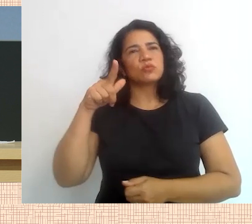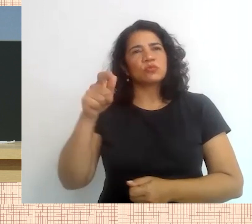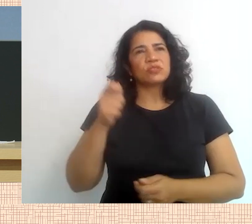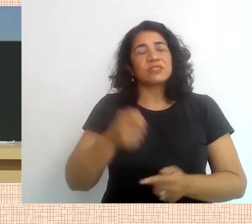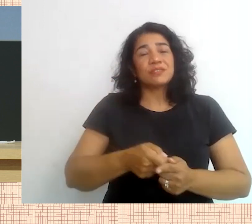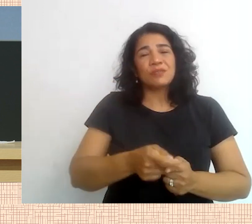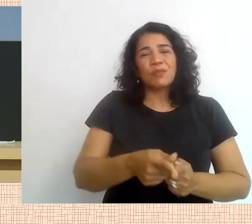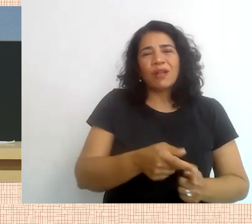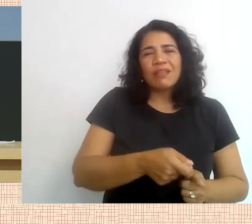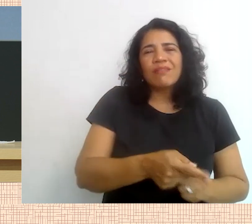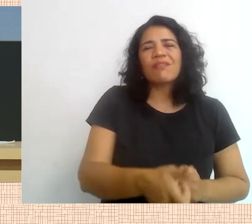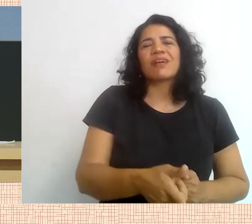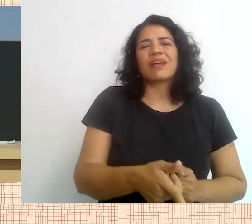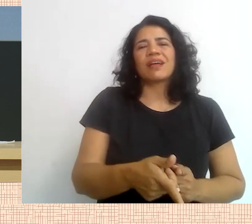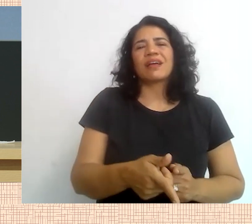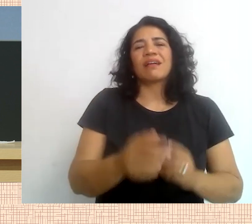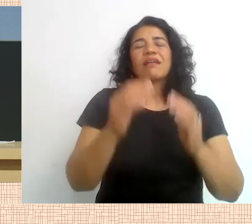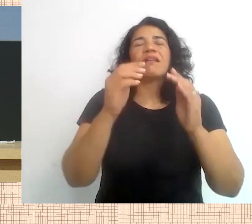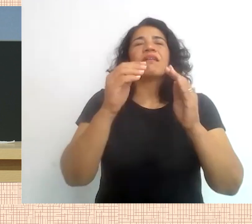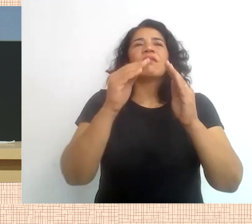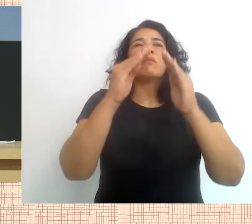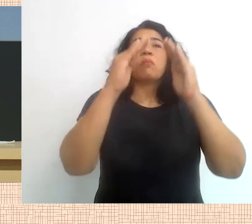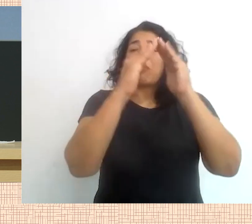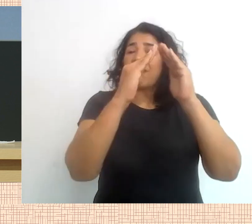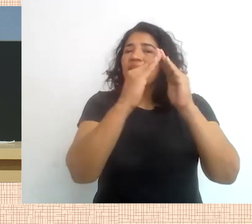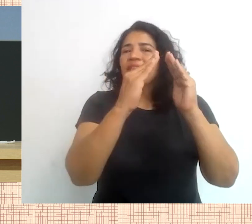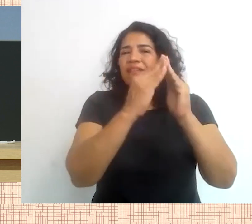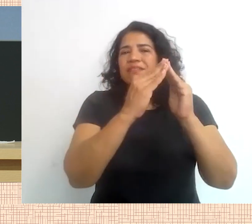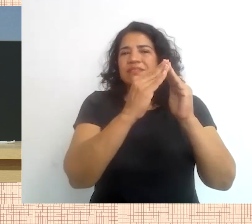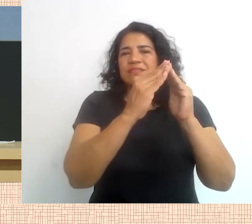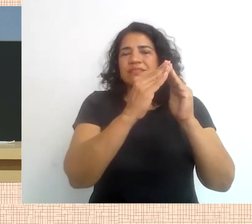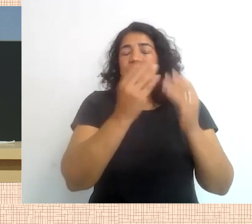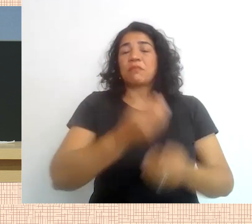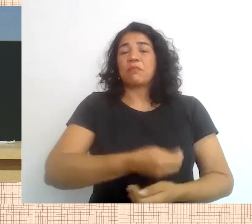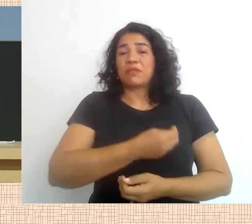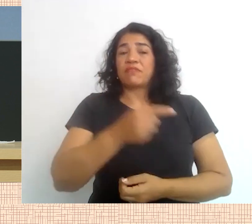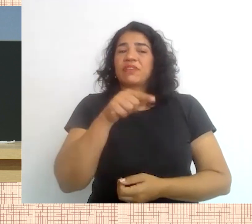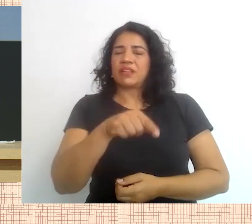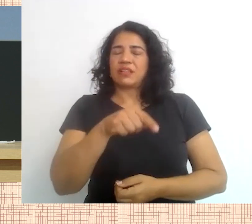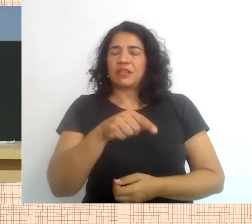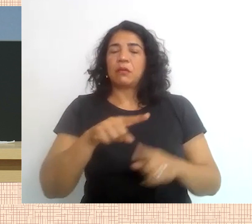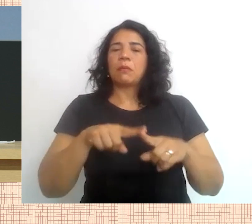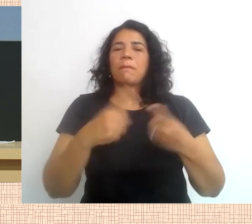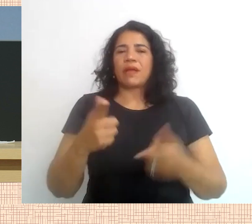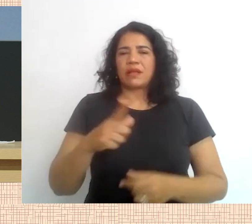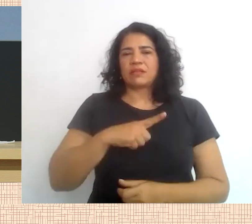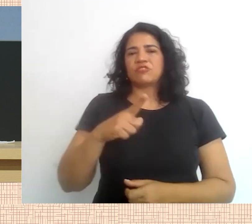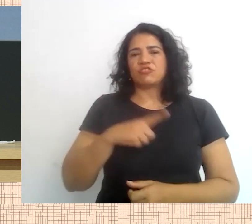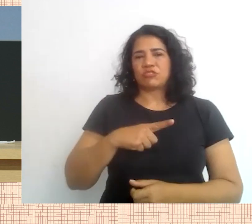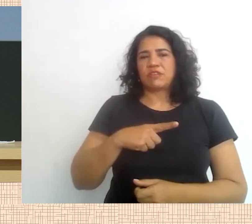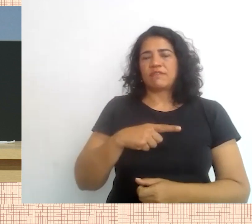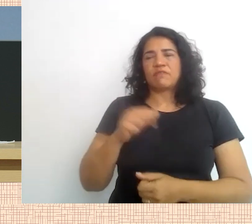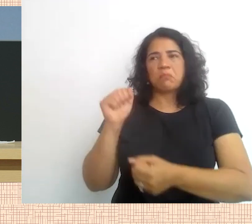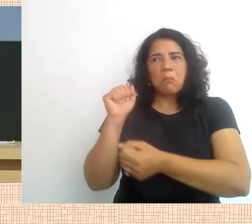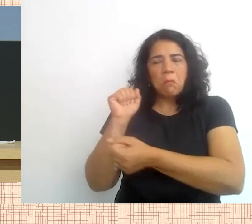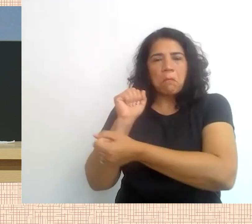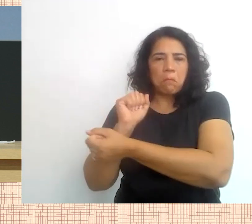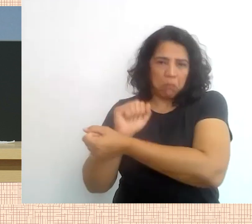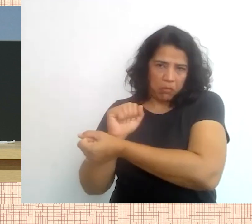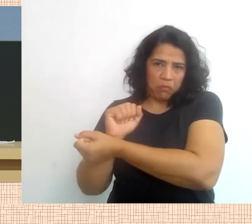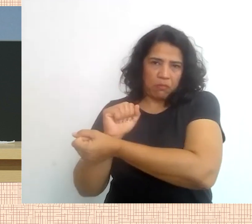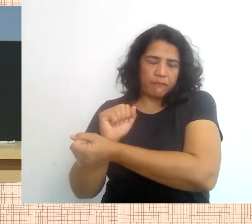ele permaneceu por pelo menos 2 anos na sua própria casa, que alugara, na companhia da